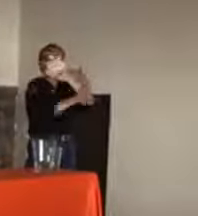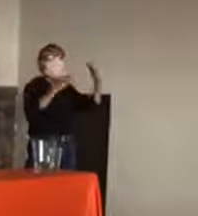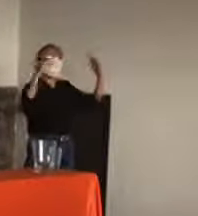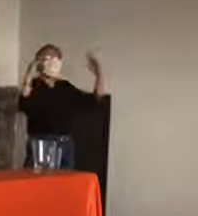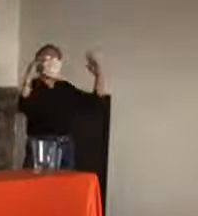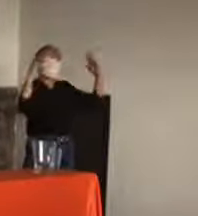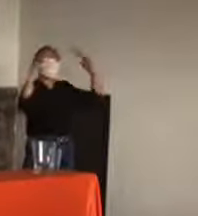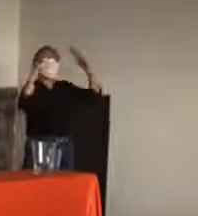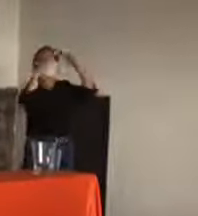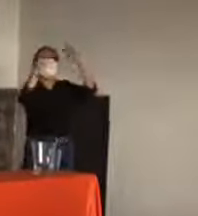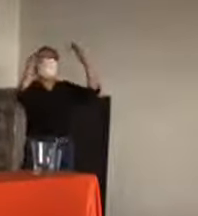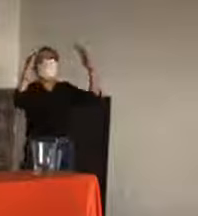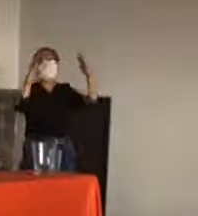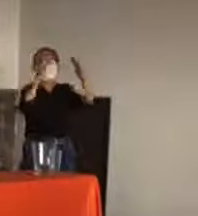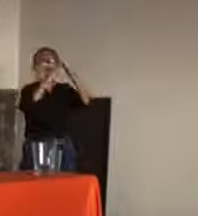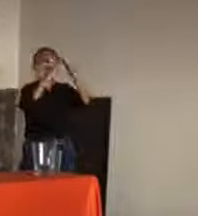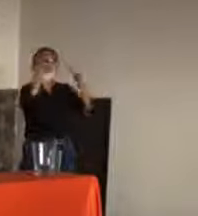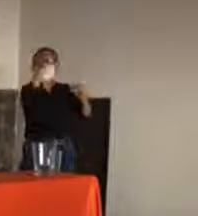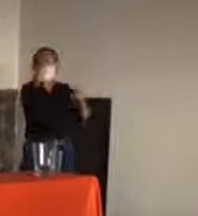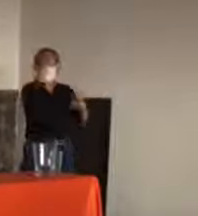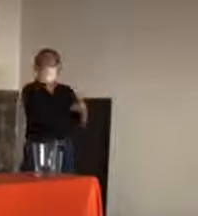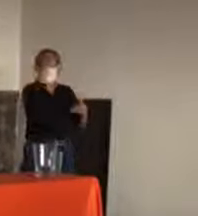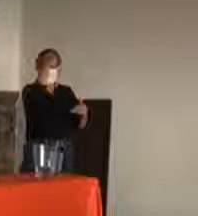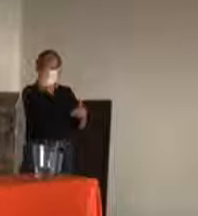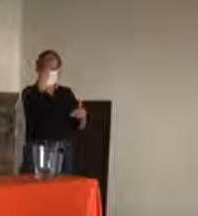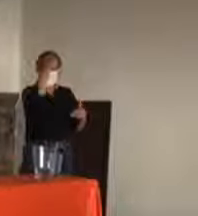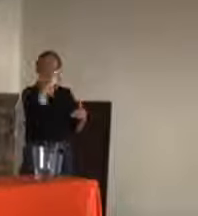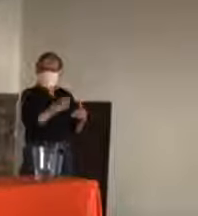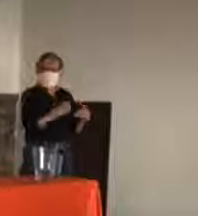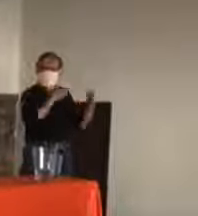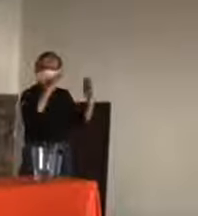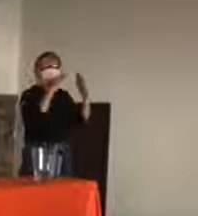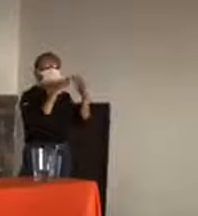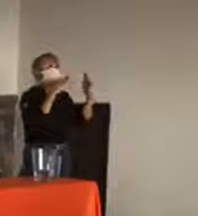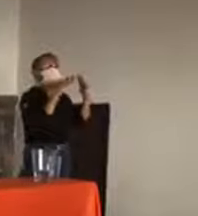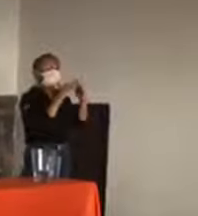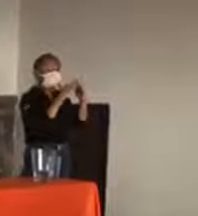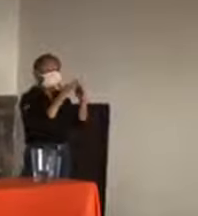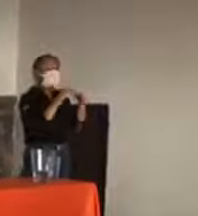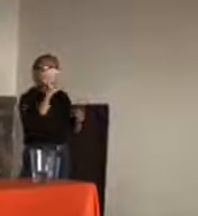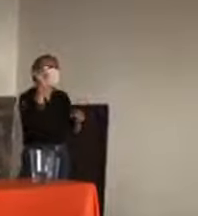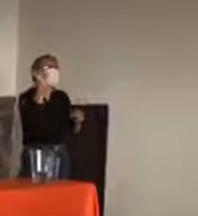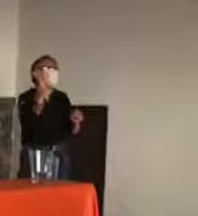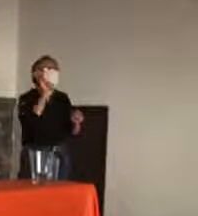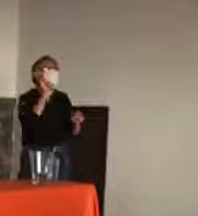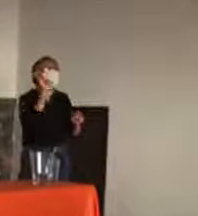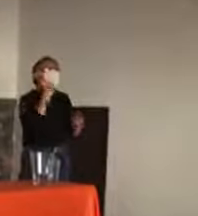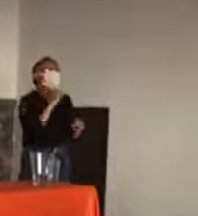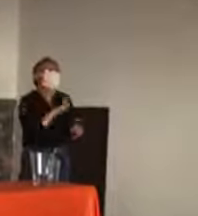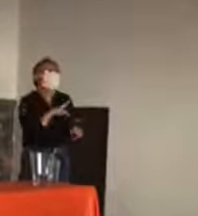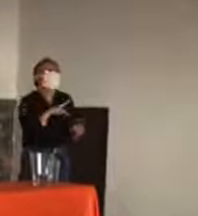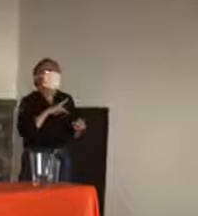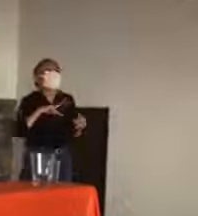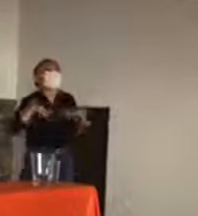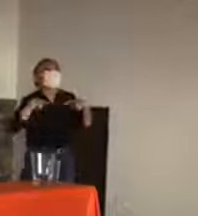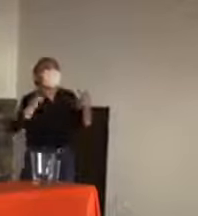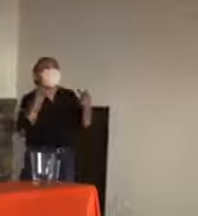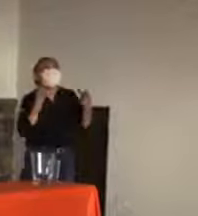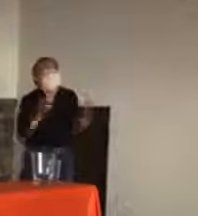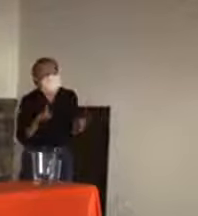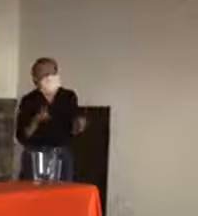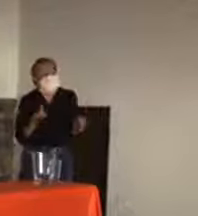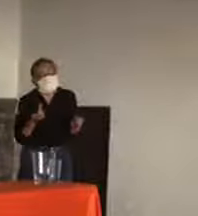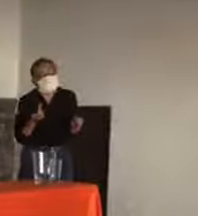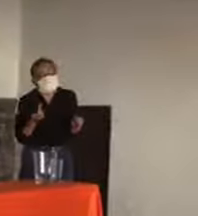y casa de transición para la Casa Omar, hogar de mujeres vulnerables. Con esta gestión